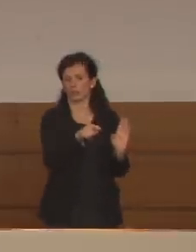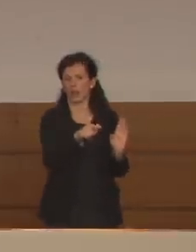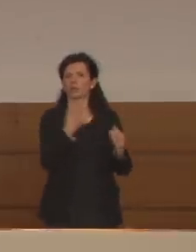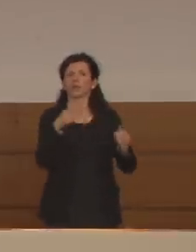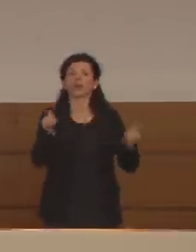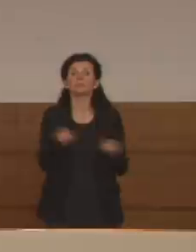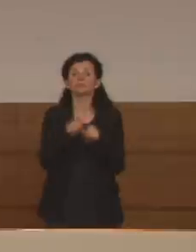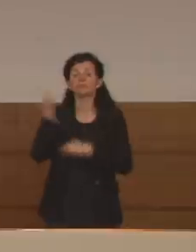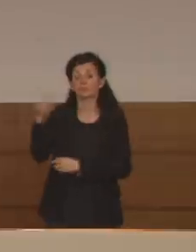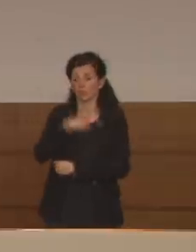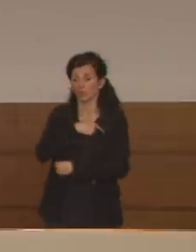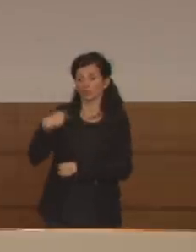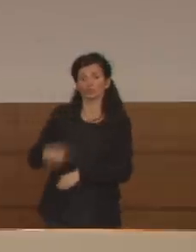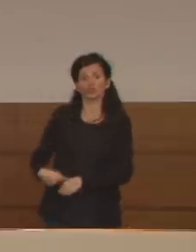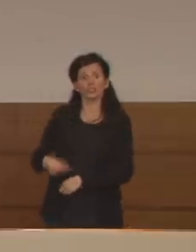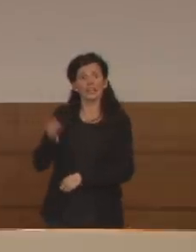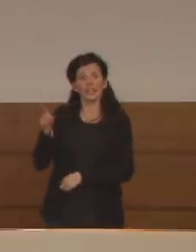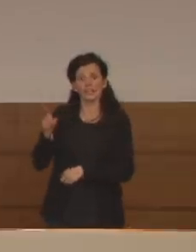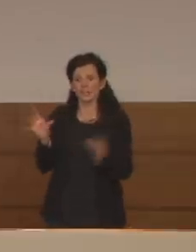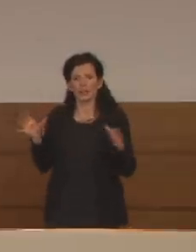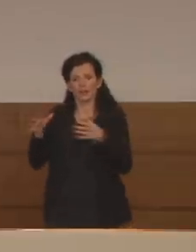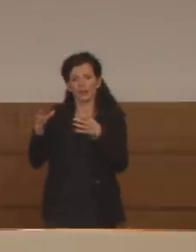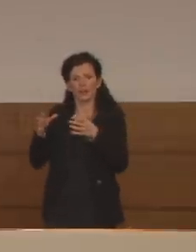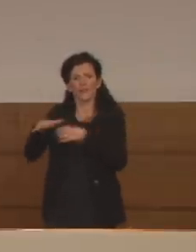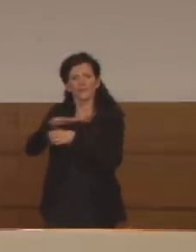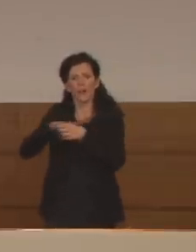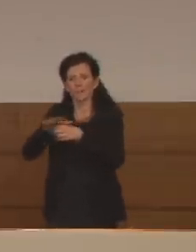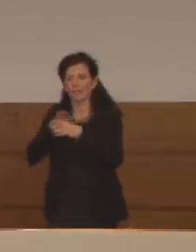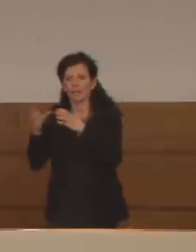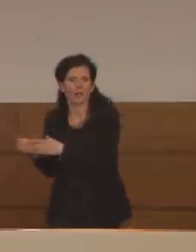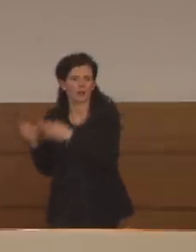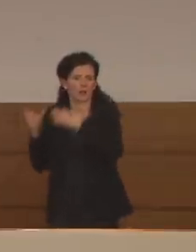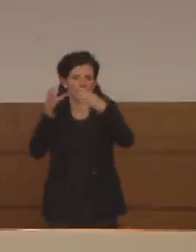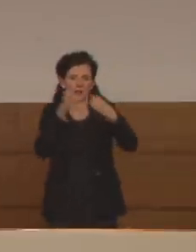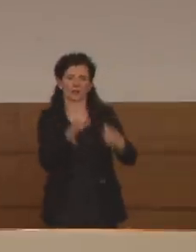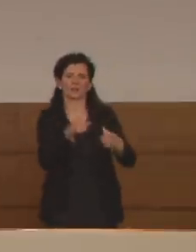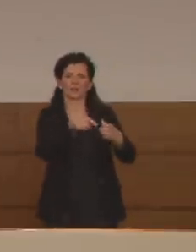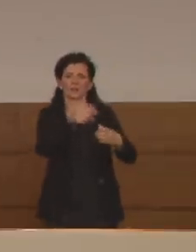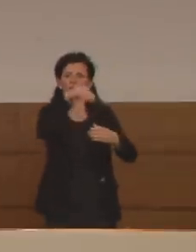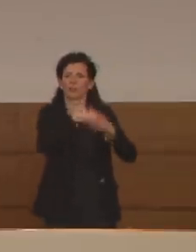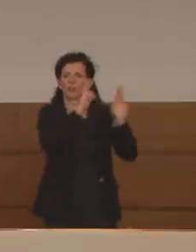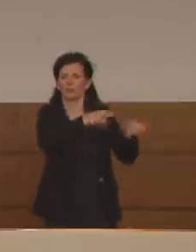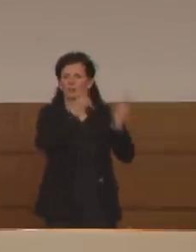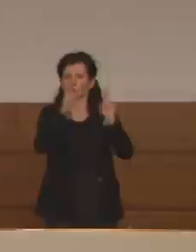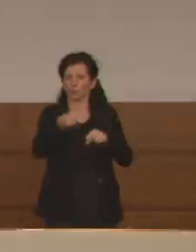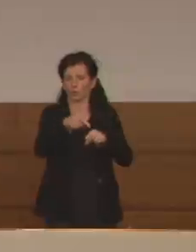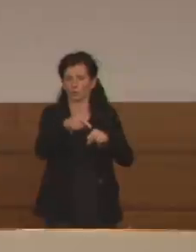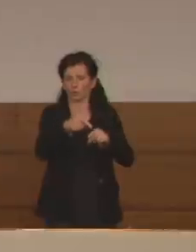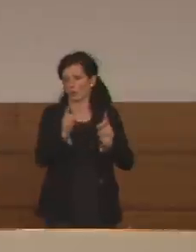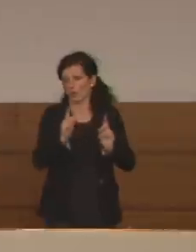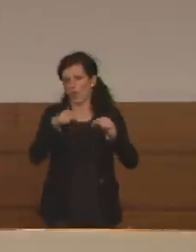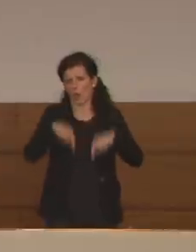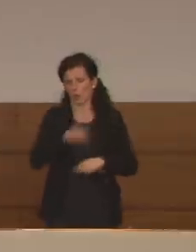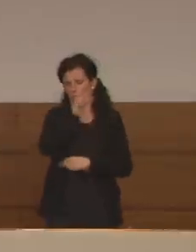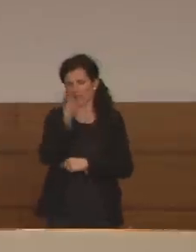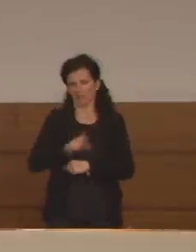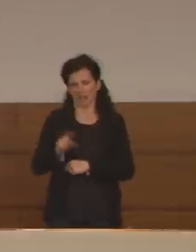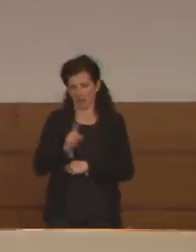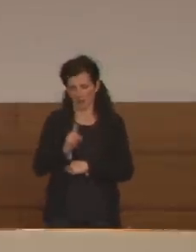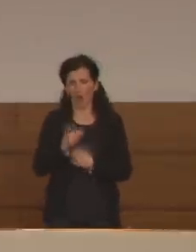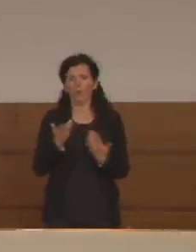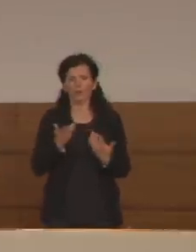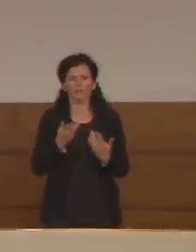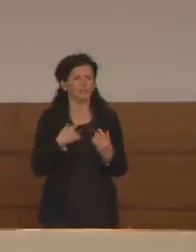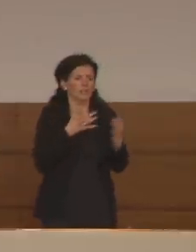i cinesi che deporta da chi fa miliari in strutture apposite quindi insomma c'è una tendenza alla